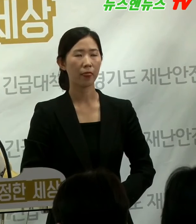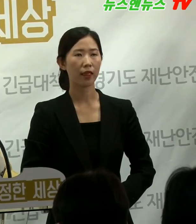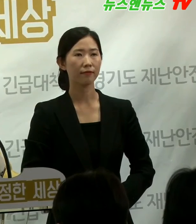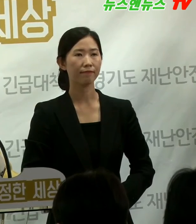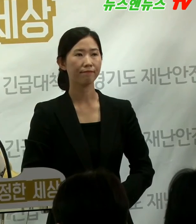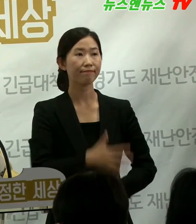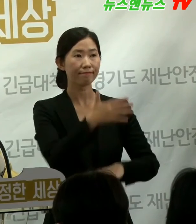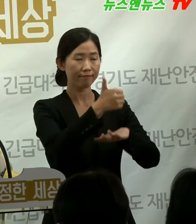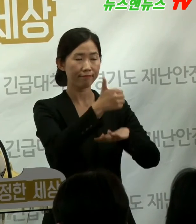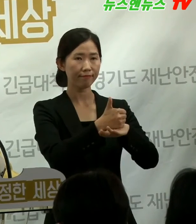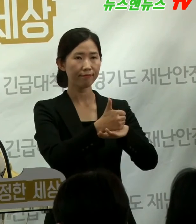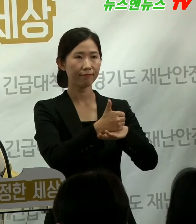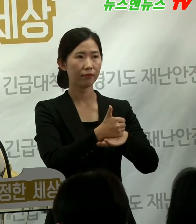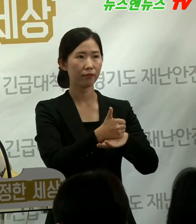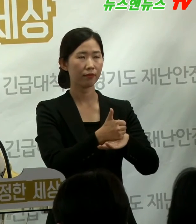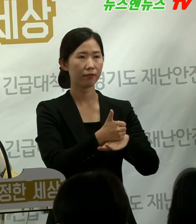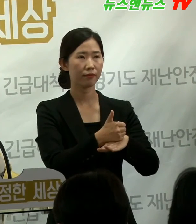마지막으로 YTN